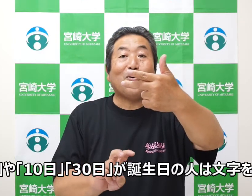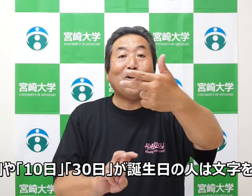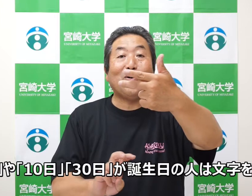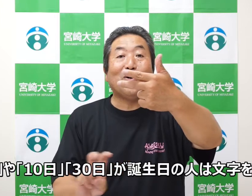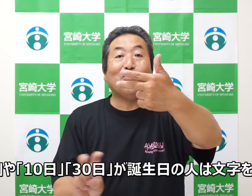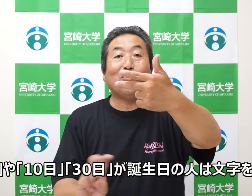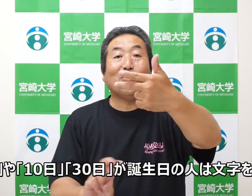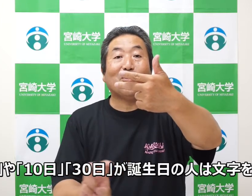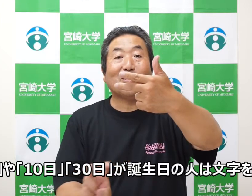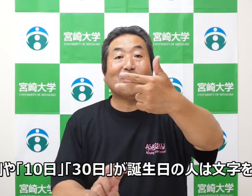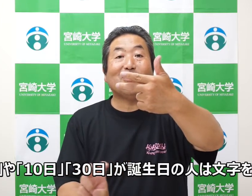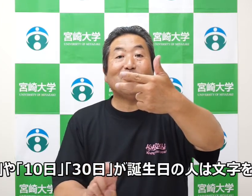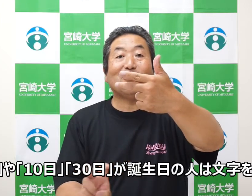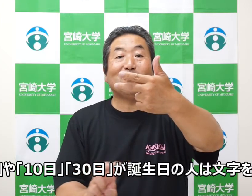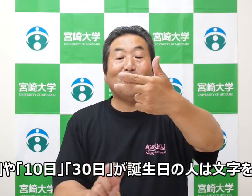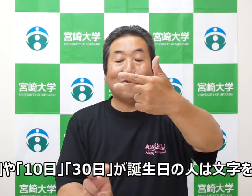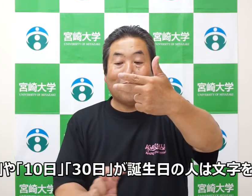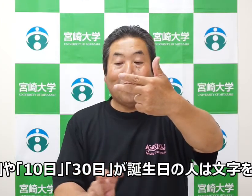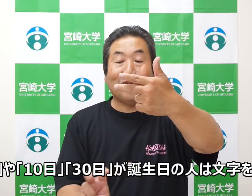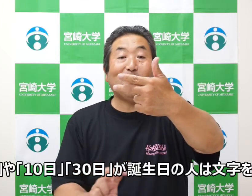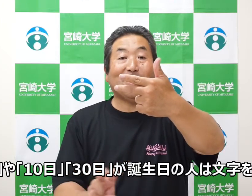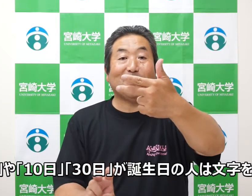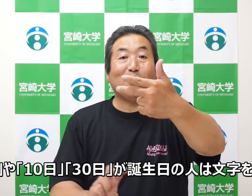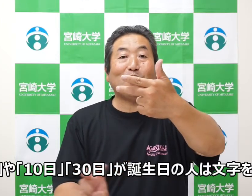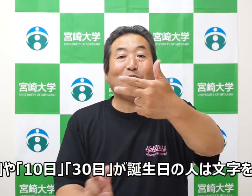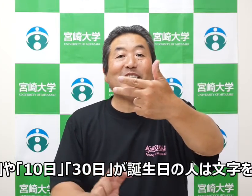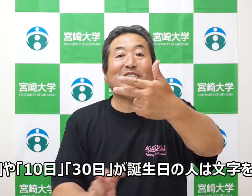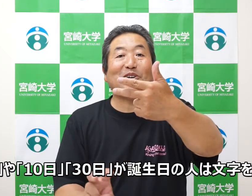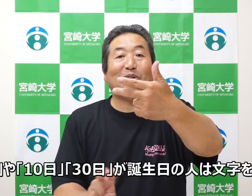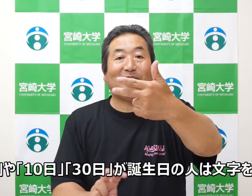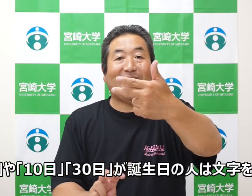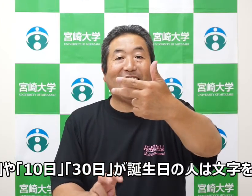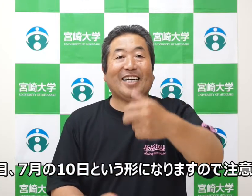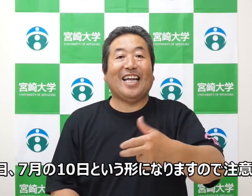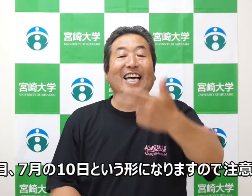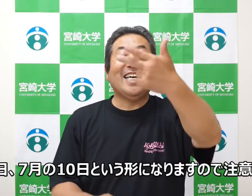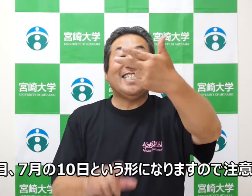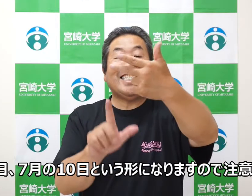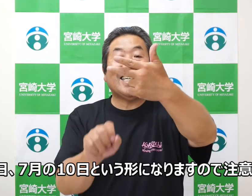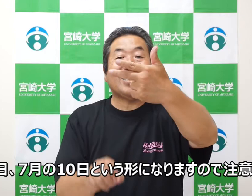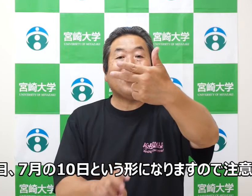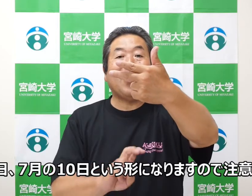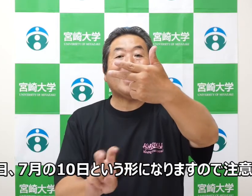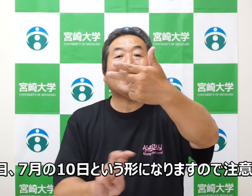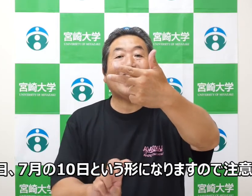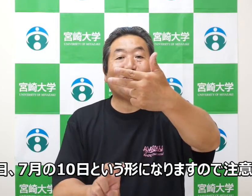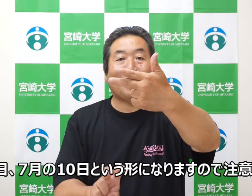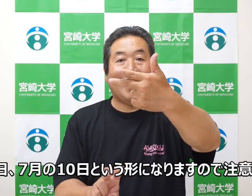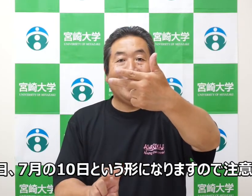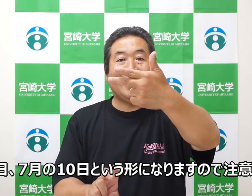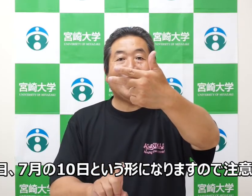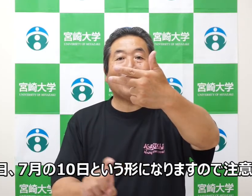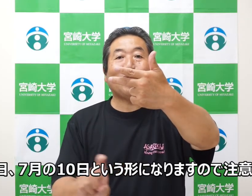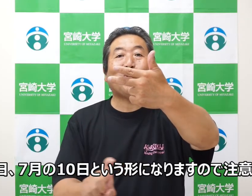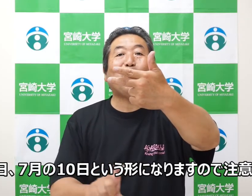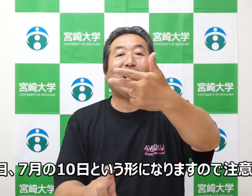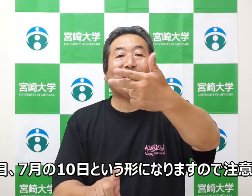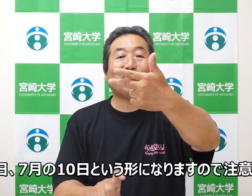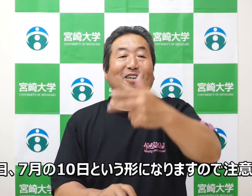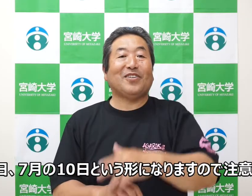をもうこう振ります。もうここで終わりですよって。だから7月の20日とか7月の10日とかいう形